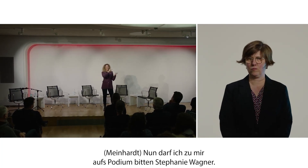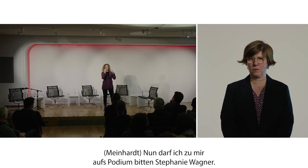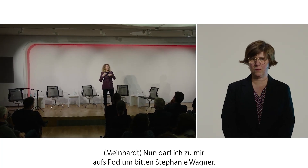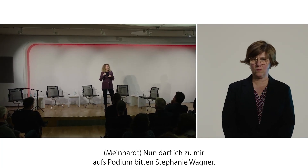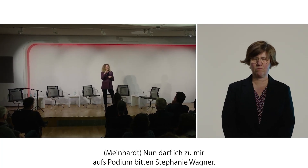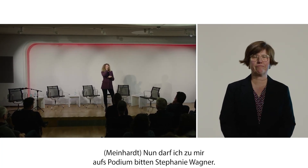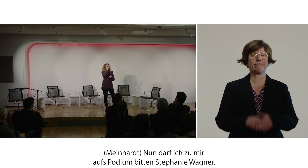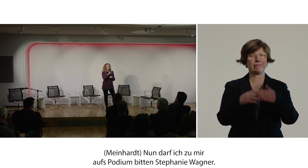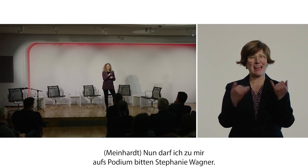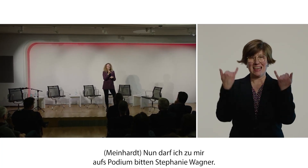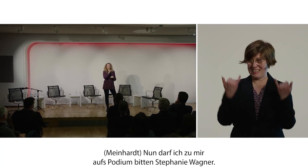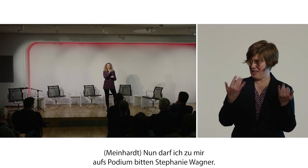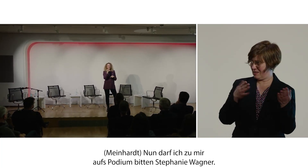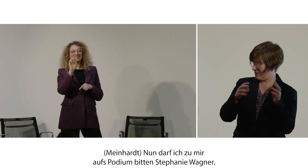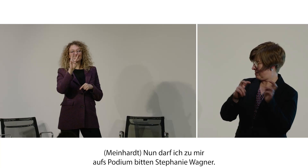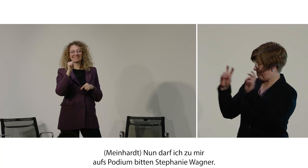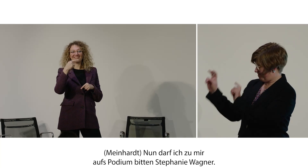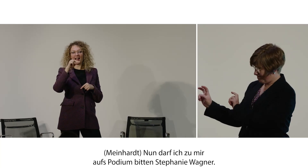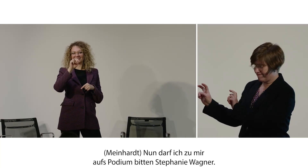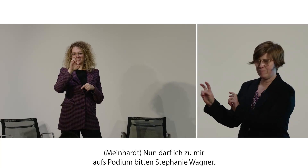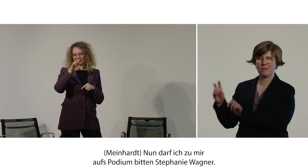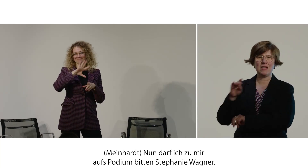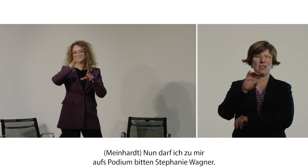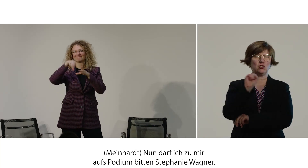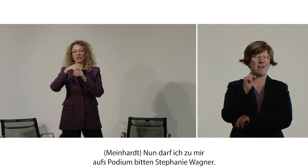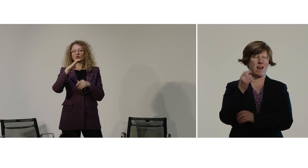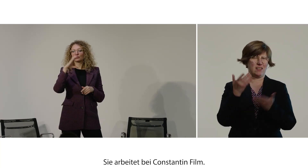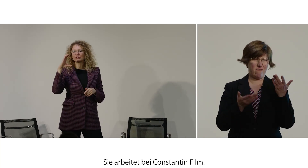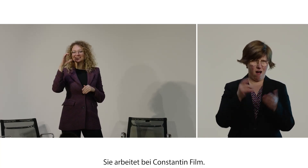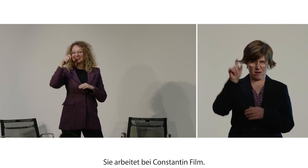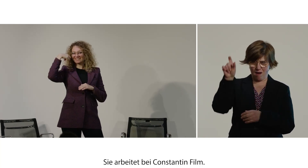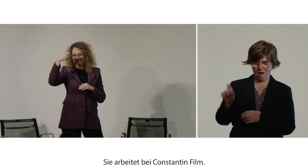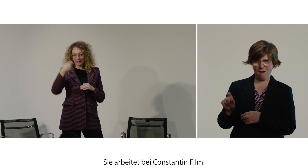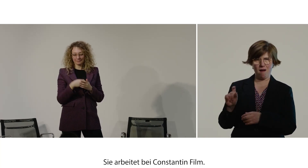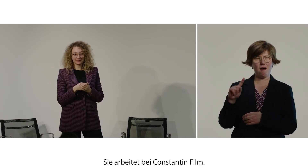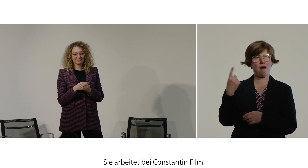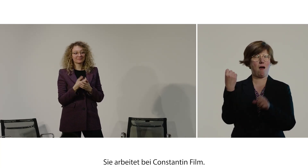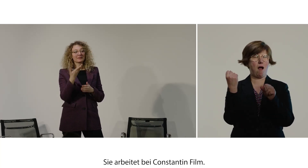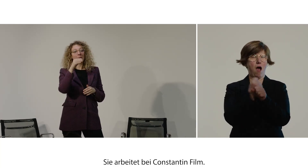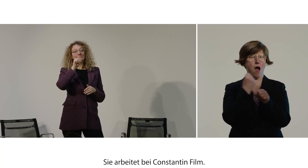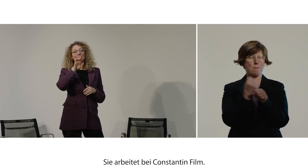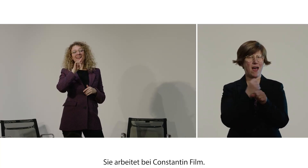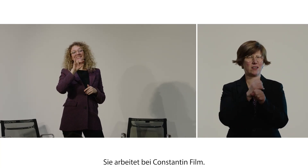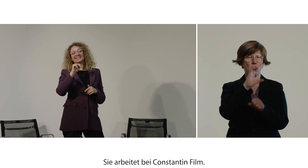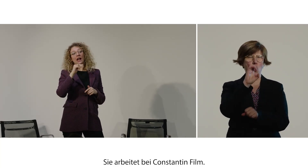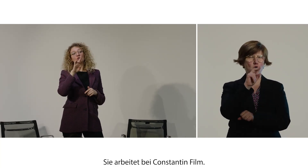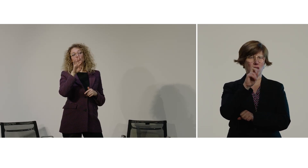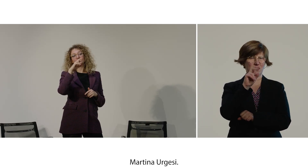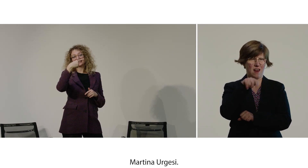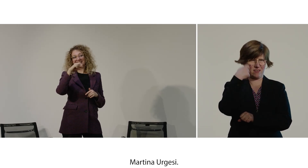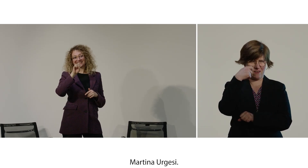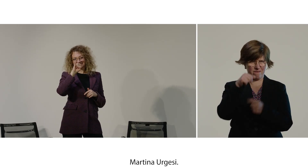Nun darf ich zu mir aufs Podium bitten. Stefanie Wagner, sie arbeitet bei Konstantin Film.